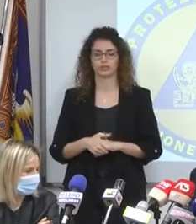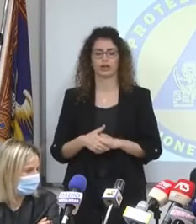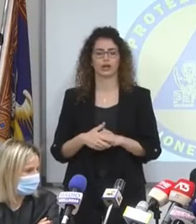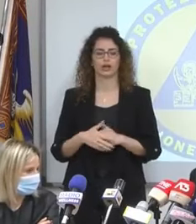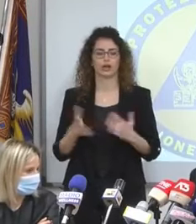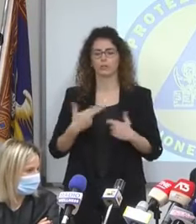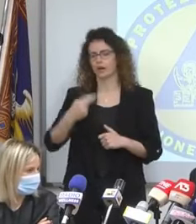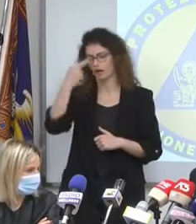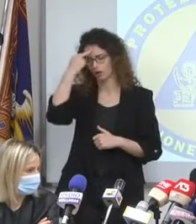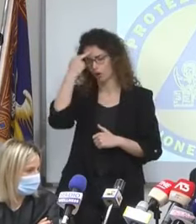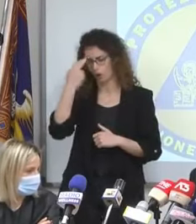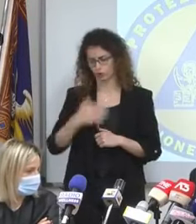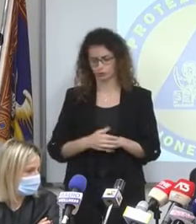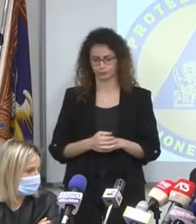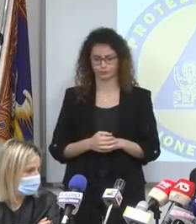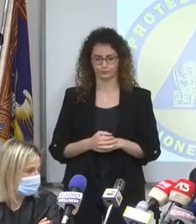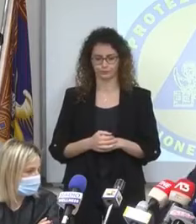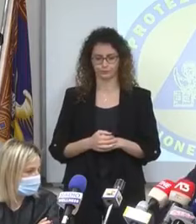Vabbè, ma mi ricordo lo stesso.